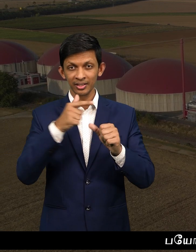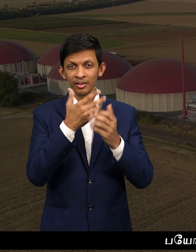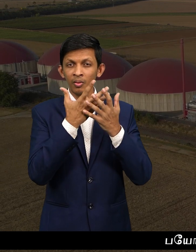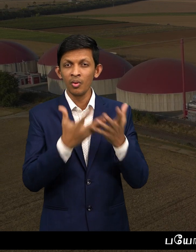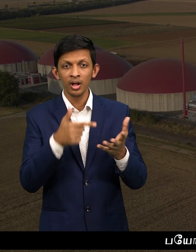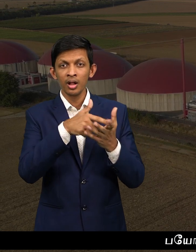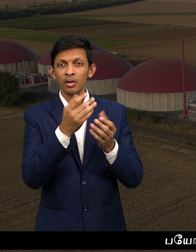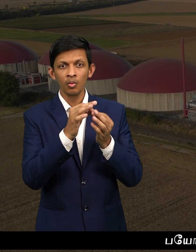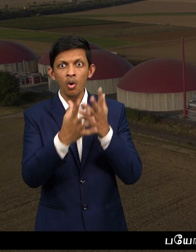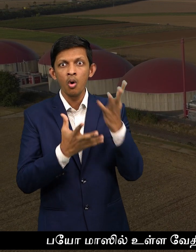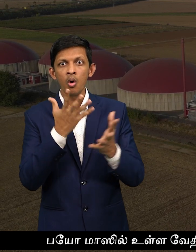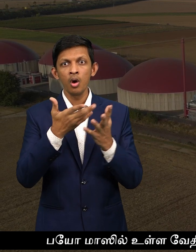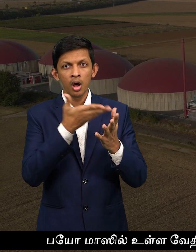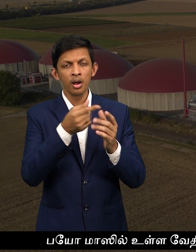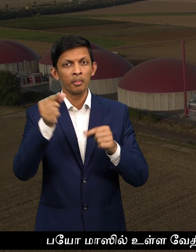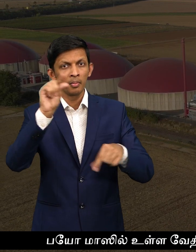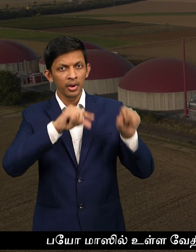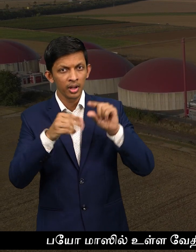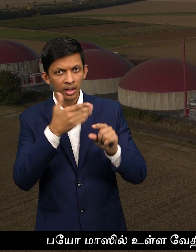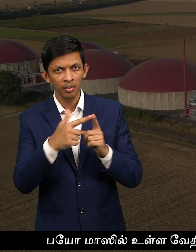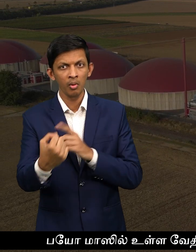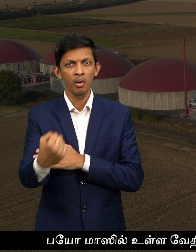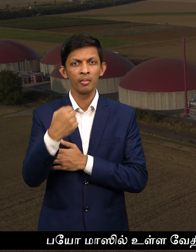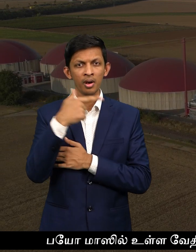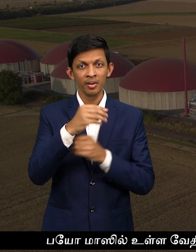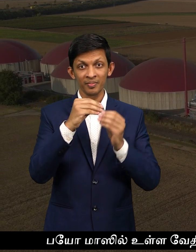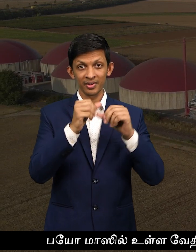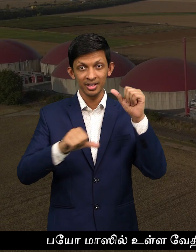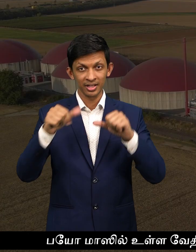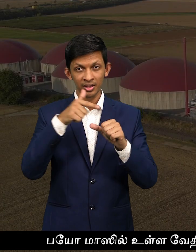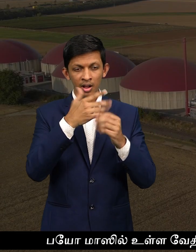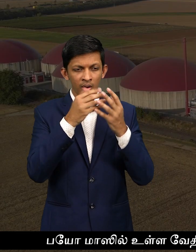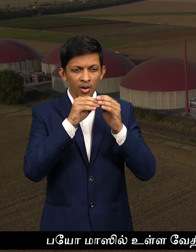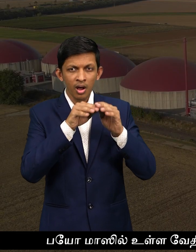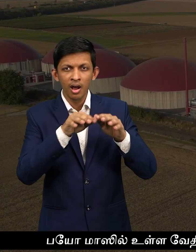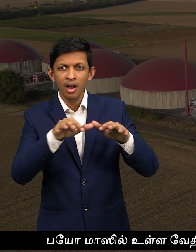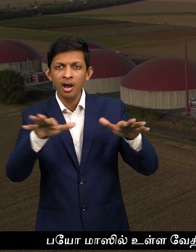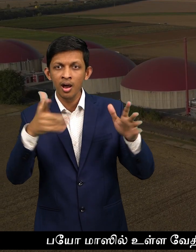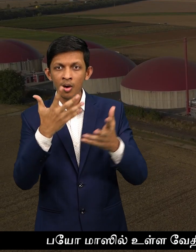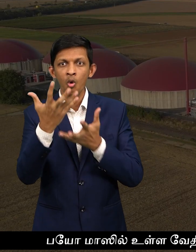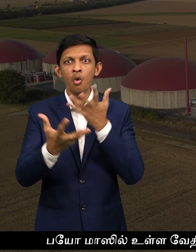பயோமாஸ் எரிக்கப்படும்போது பயோமாஸில் உள்ள வேதியியல் ஆற்றல் வெப்பமாக வெளியிடப்படுகிறது.